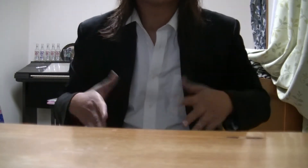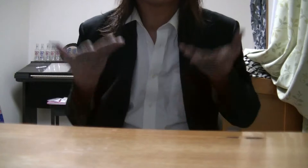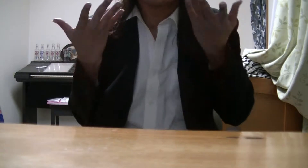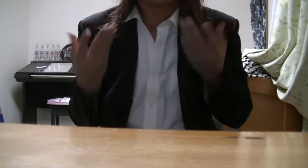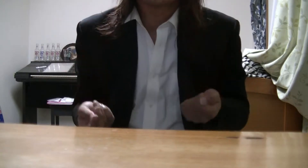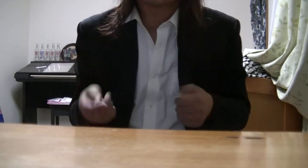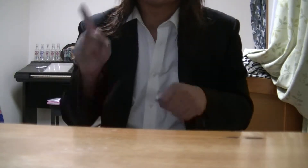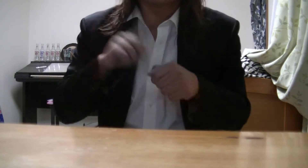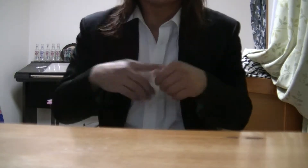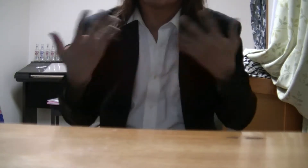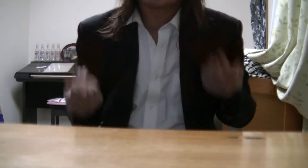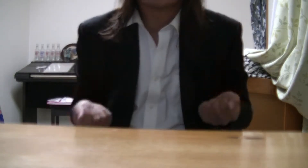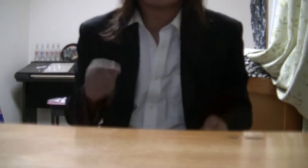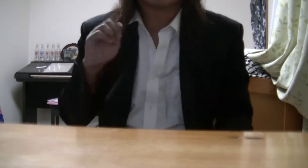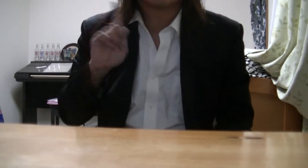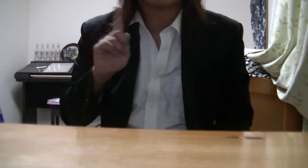だったらそんなこと思うかな。